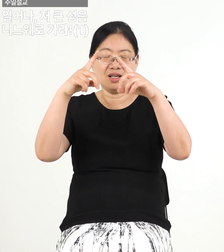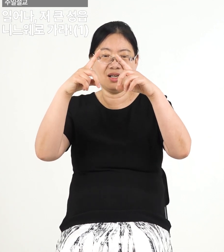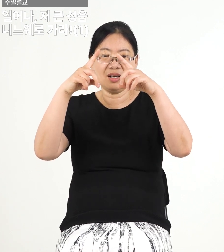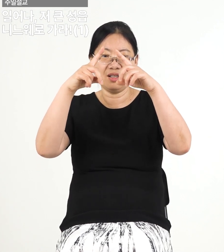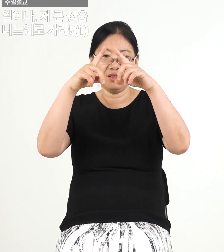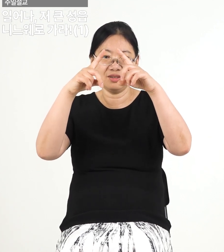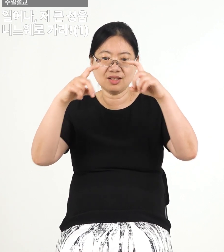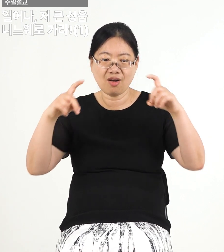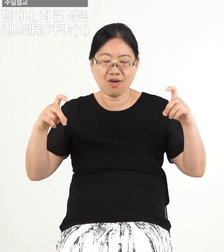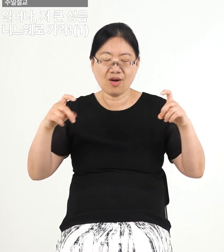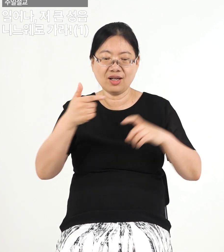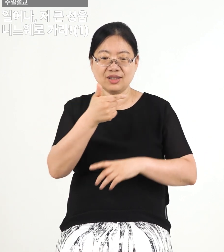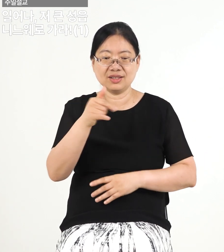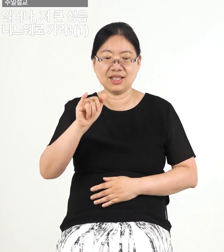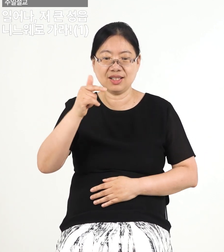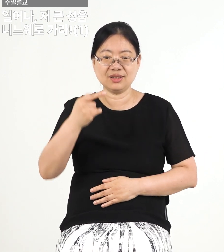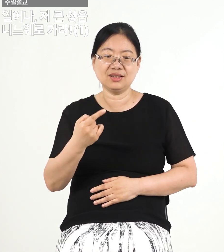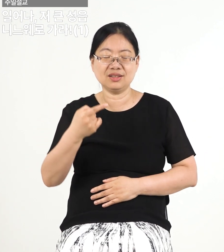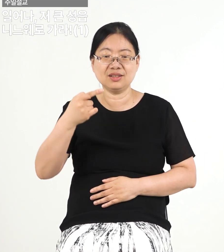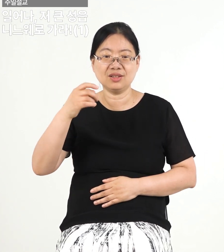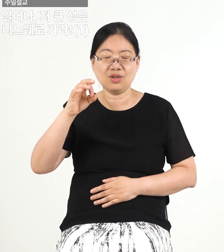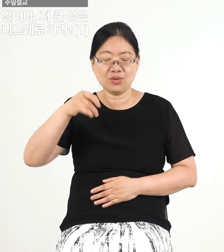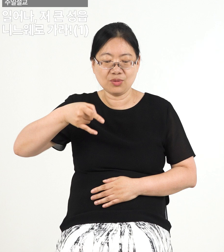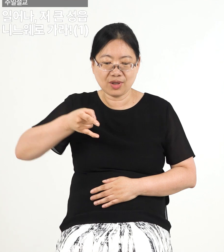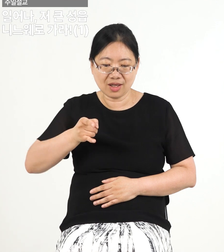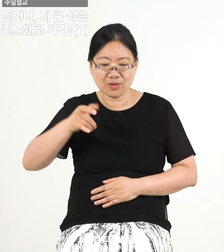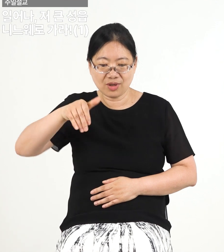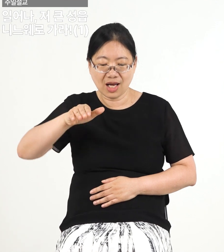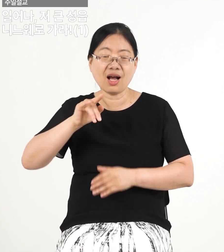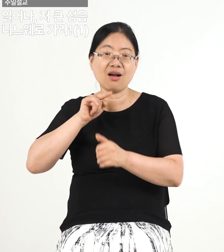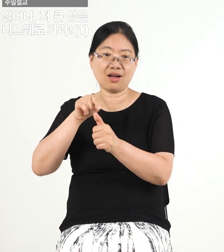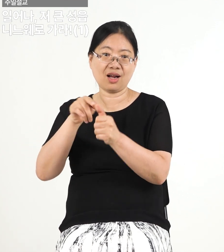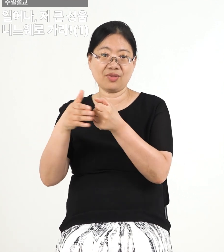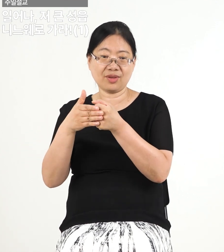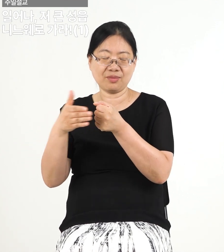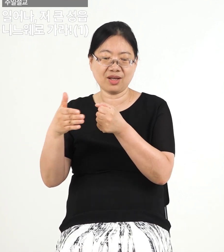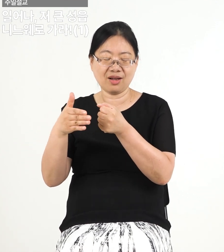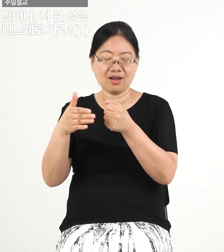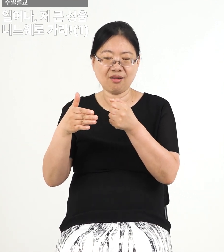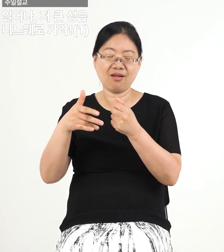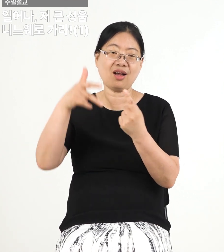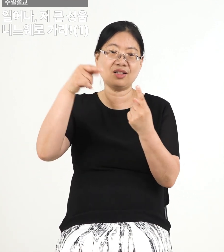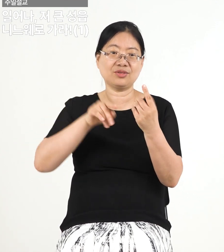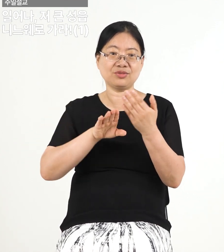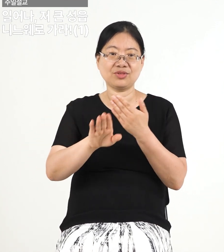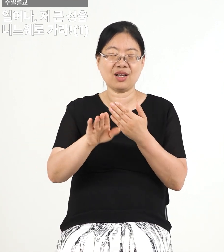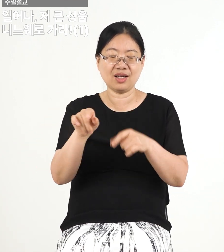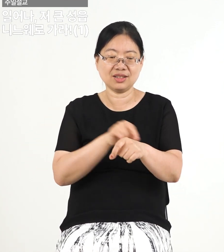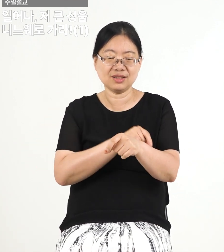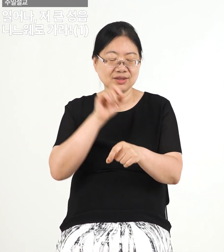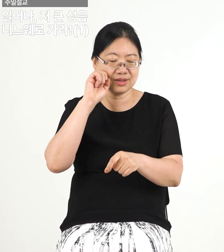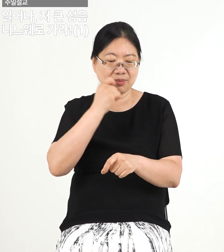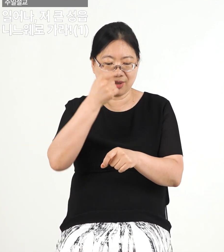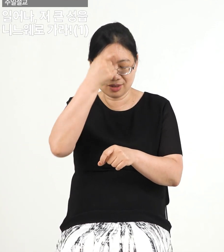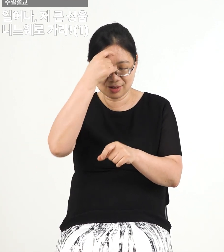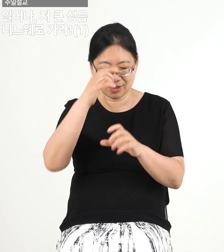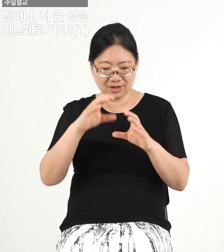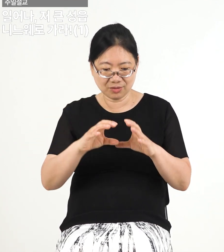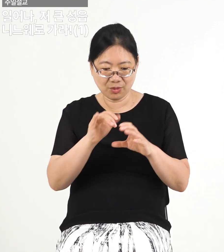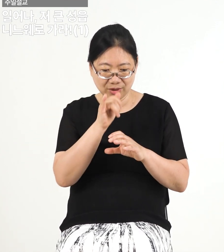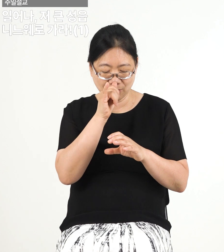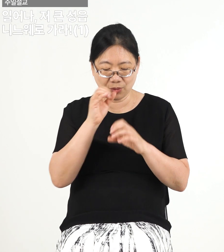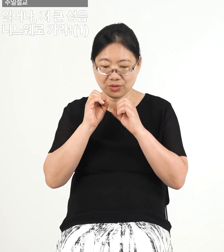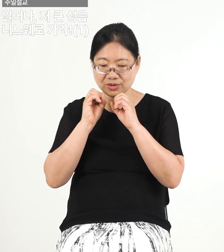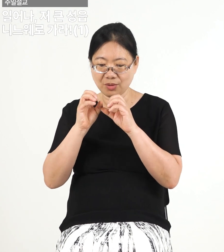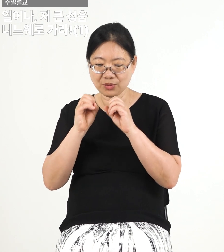니느웨로 가라 하니까 이제 뭐 또 한 주 있으면 특세되고 이제 선교가